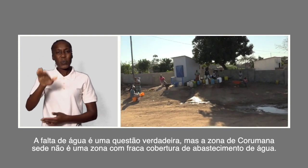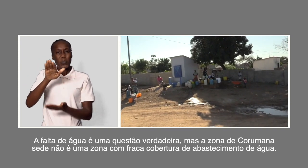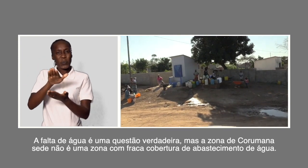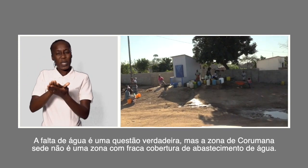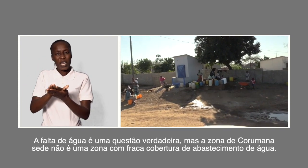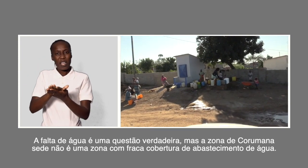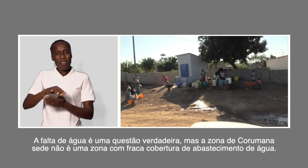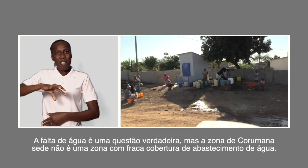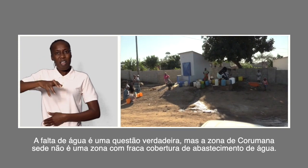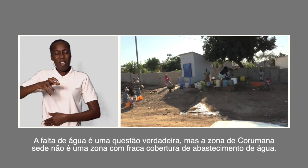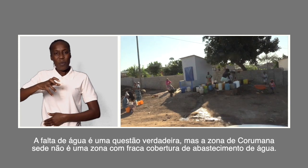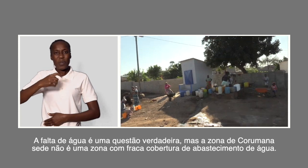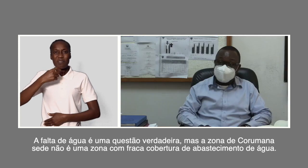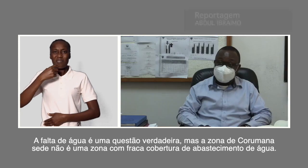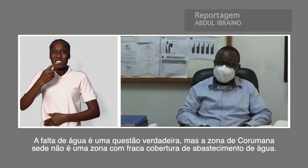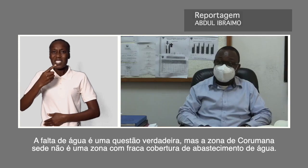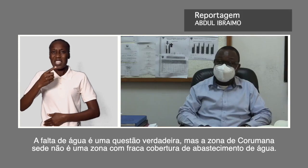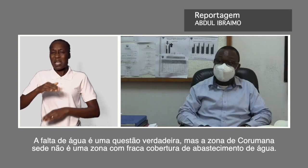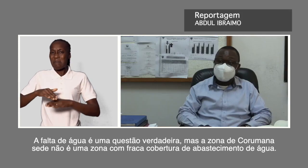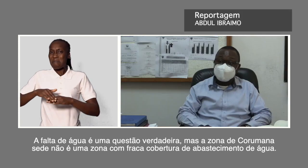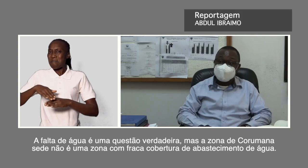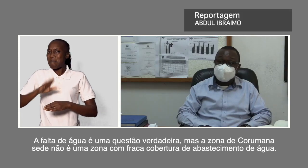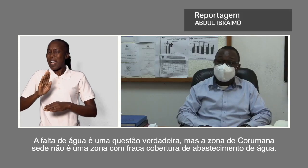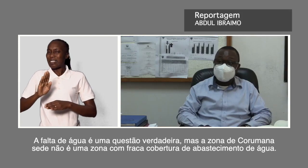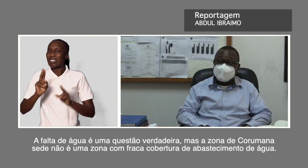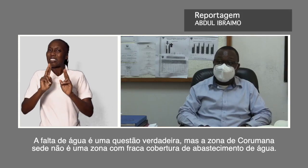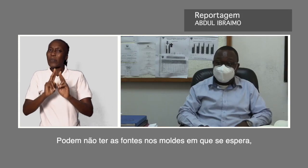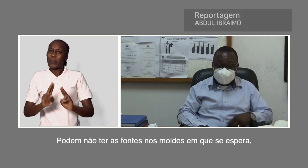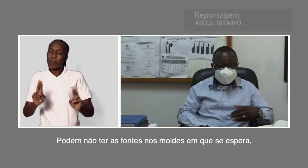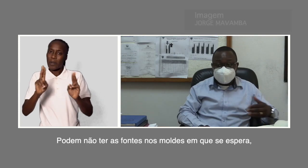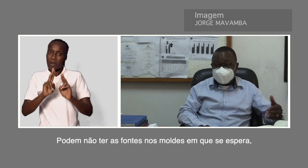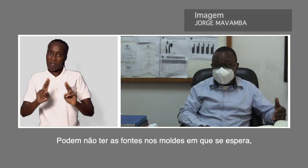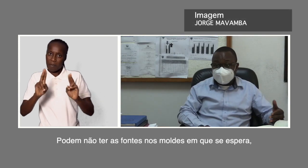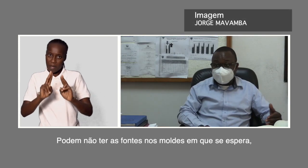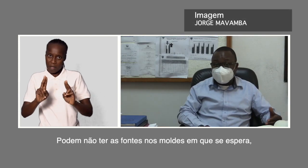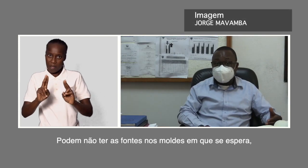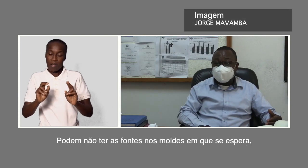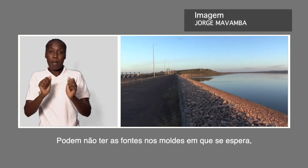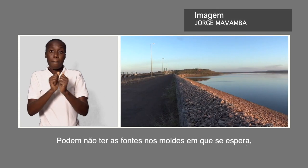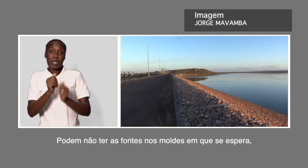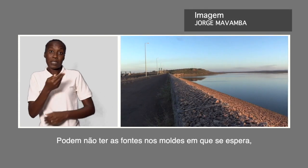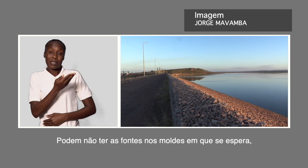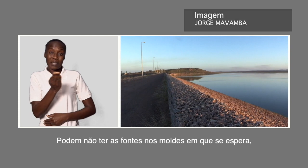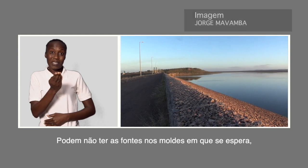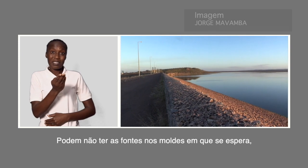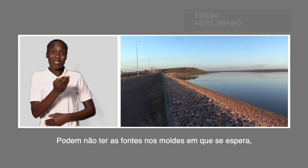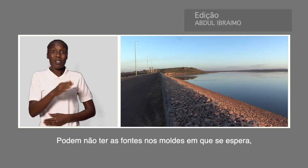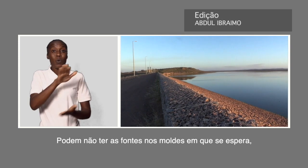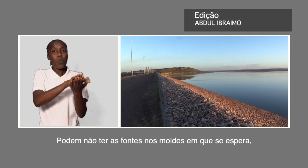zona com fraca cobertura de abastecimento de água. Podem não ter as fontes